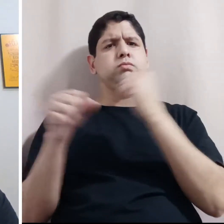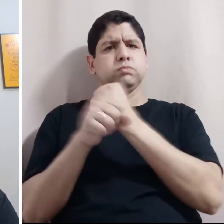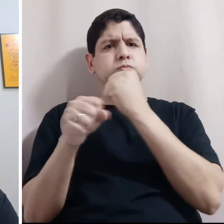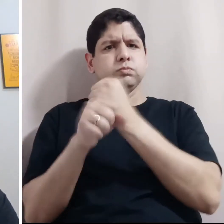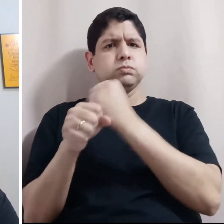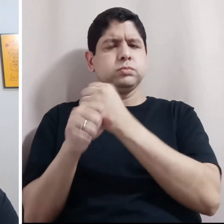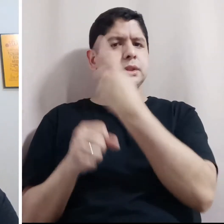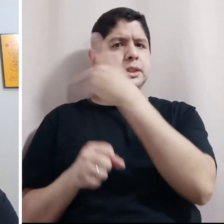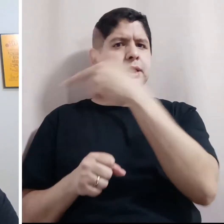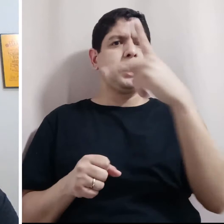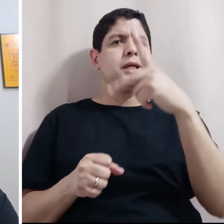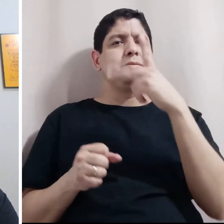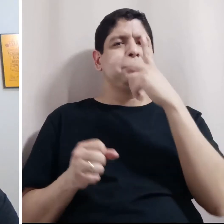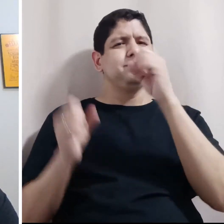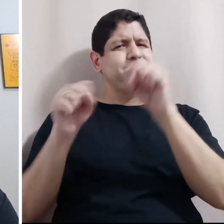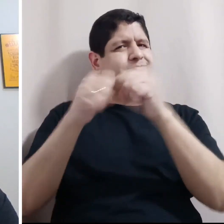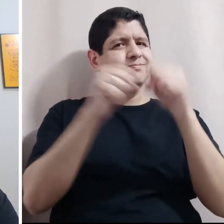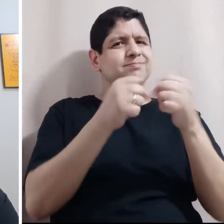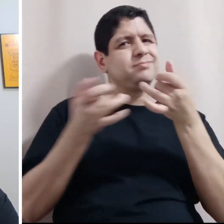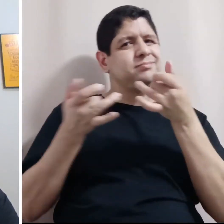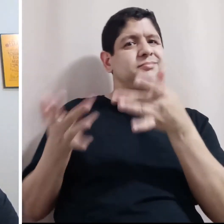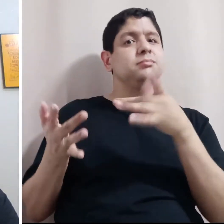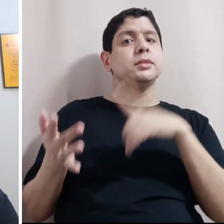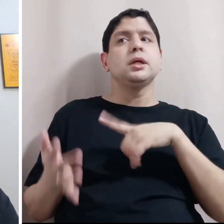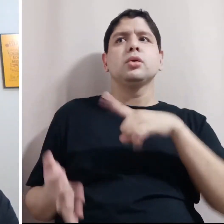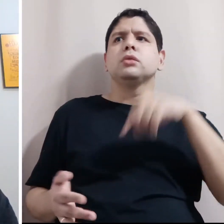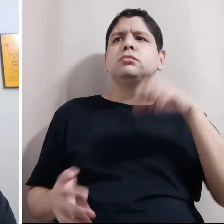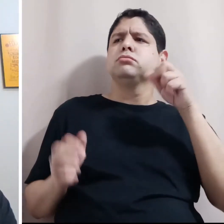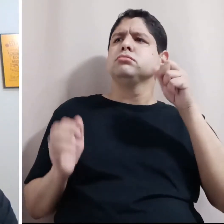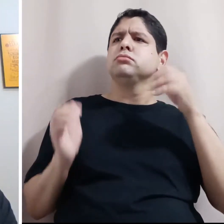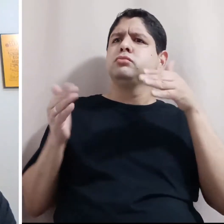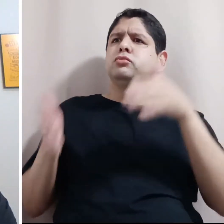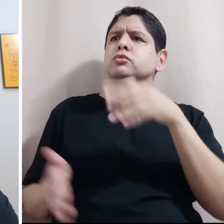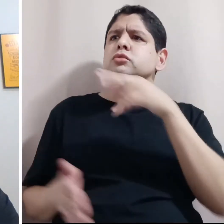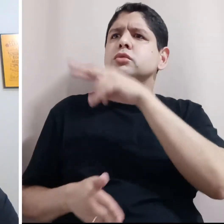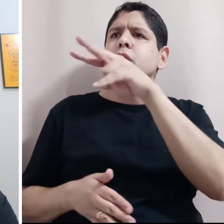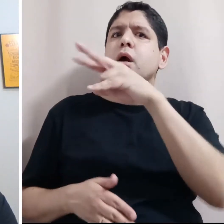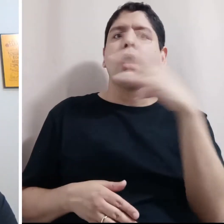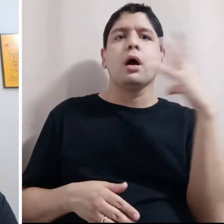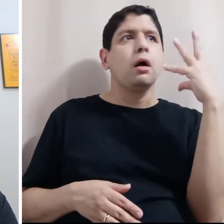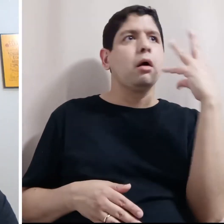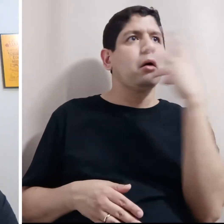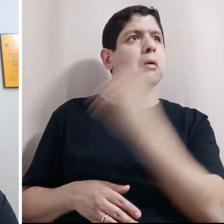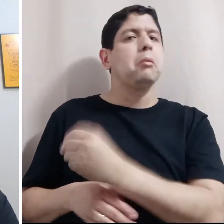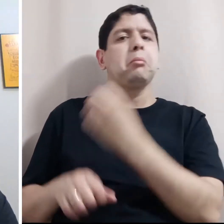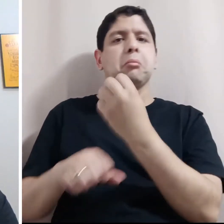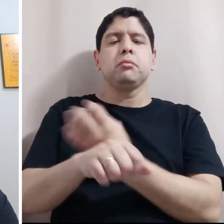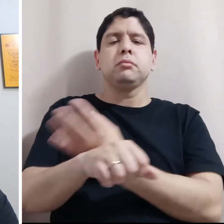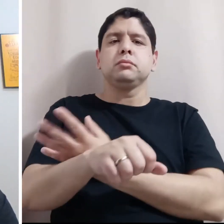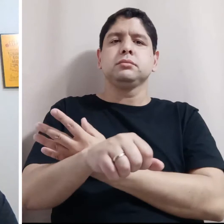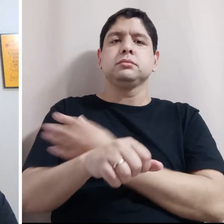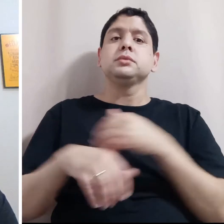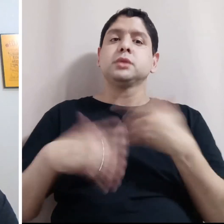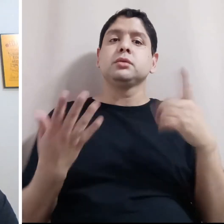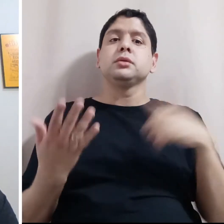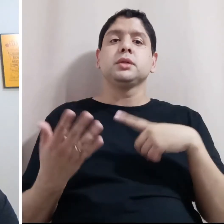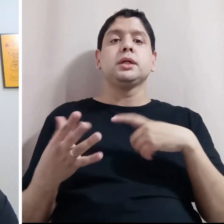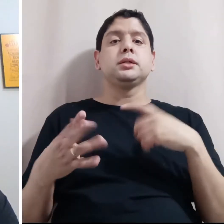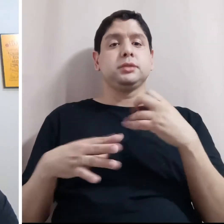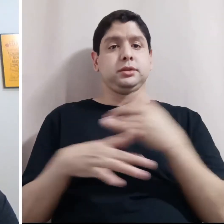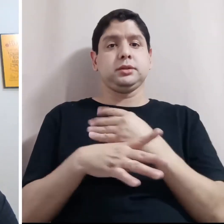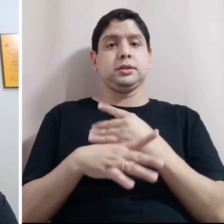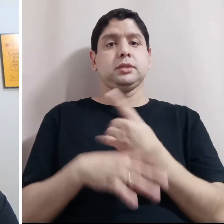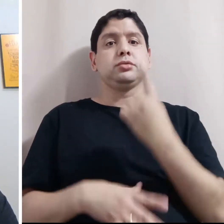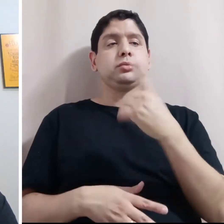encantam, né. Uma de suas cidades, várias, né, mas uma de suas cidades que hoje é considerada uma